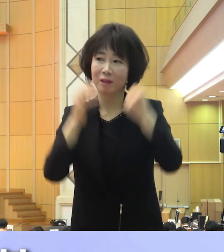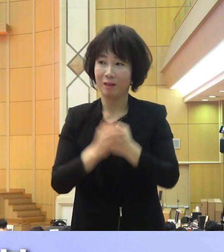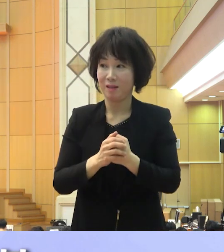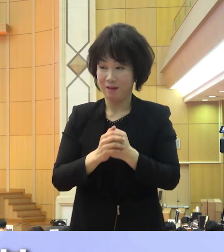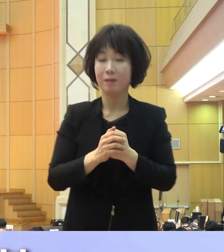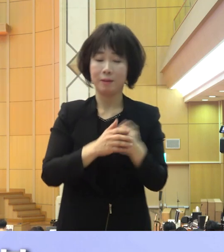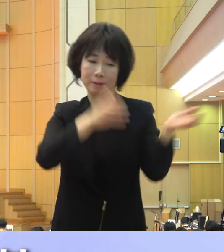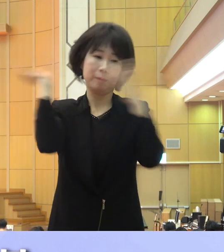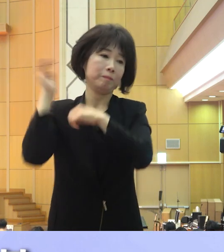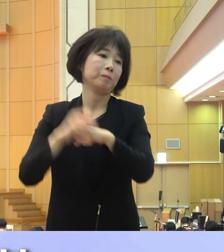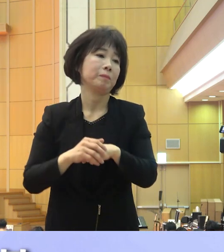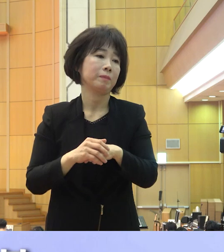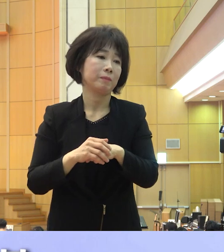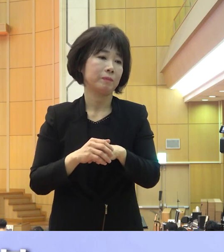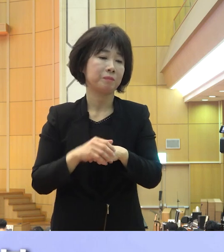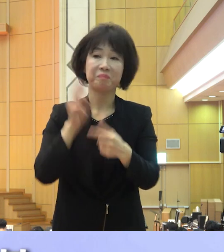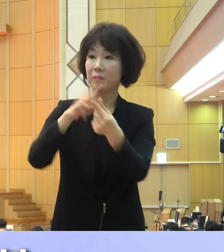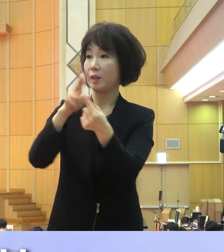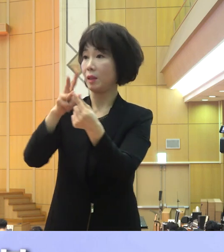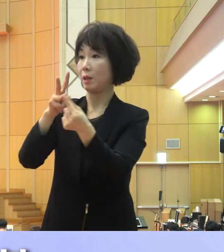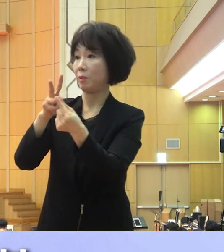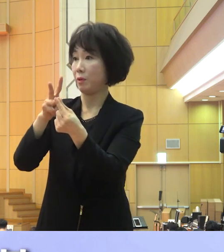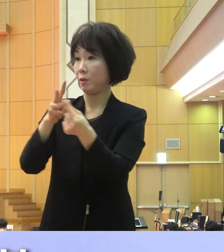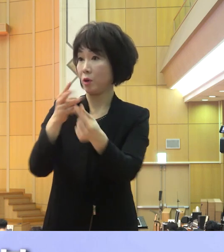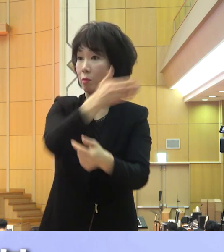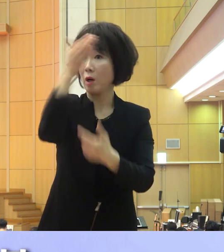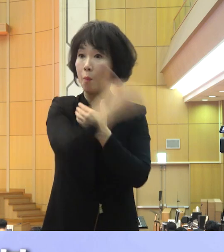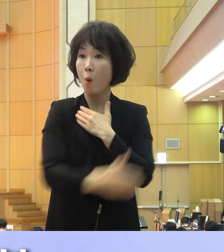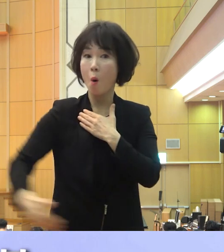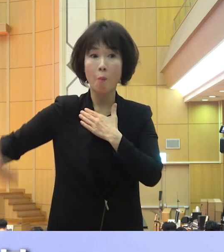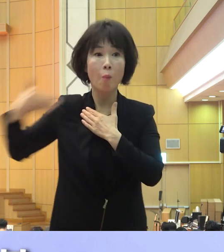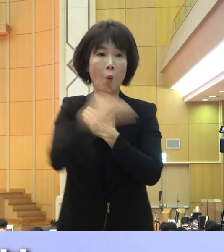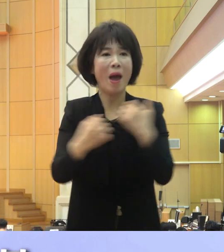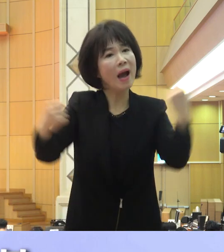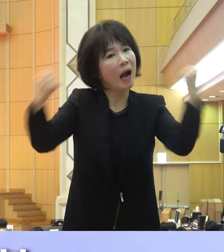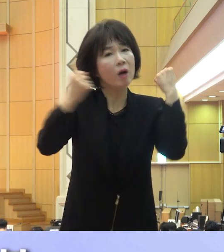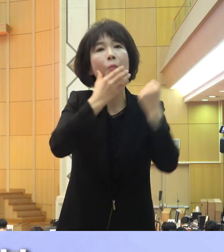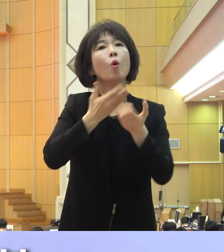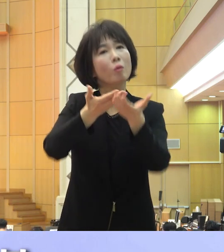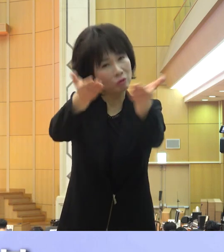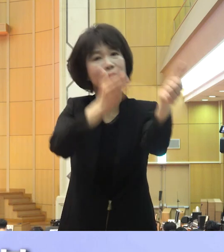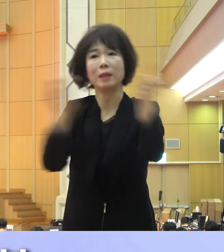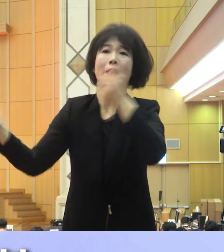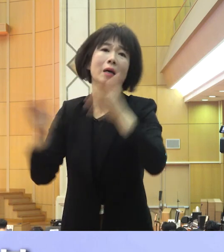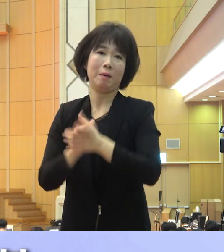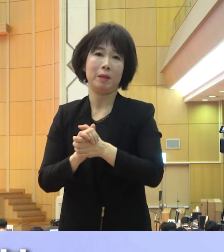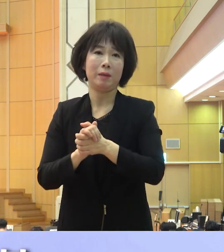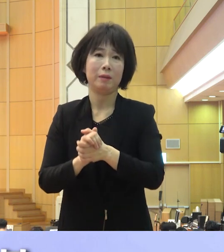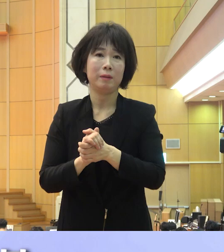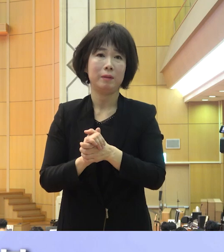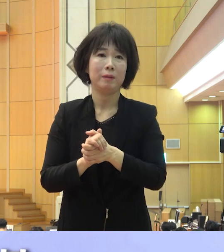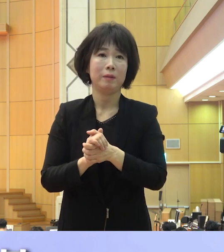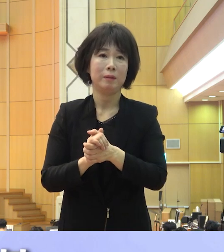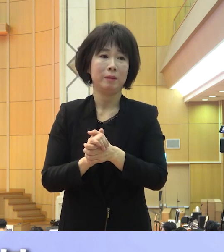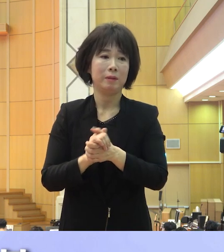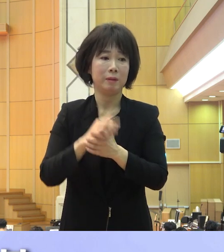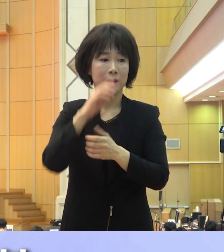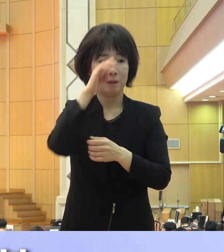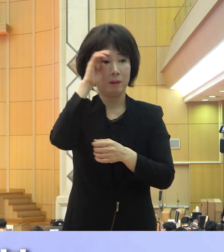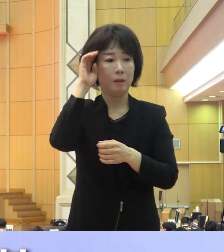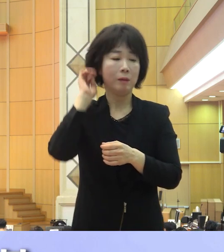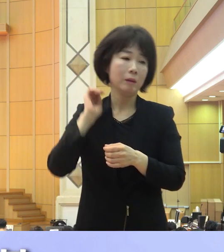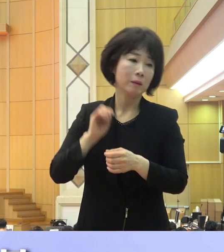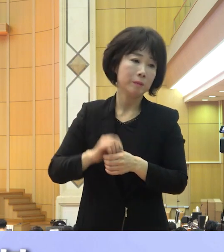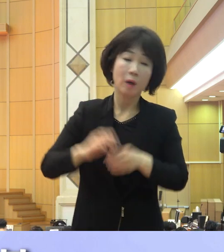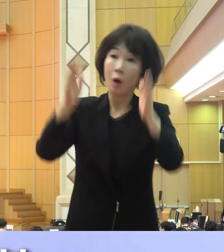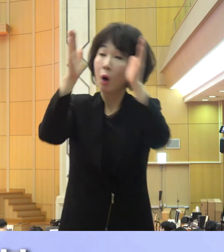마지막으로 강건의 복을 받아야 됩니다. 이 강건의 복은 모세를 보면 시편